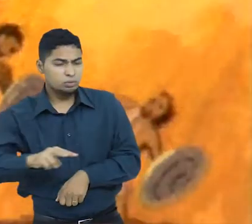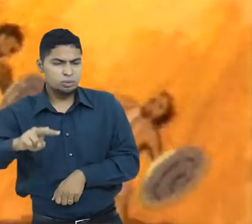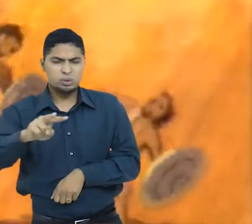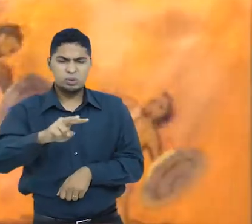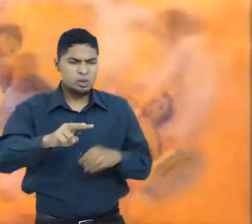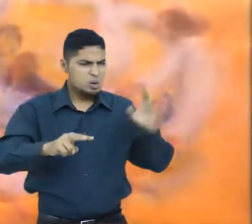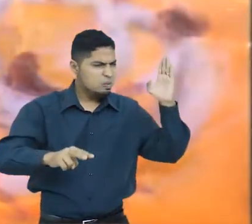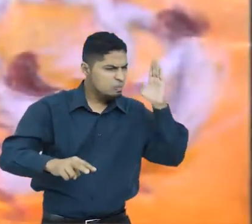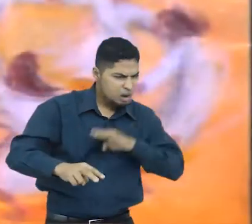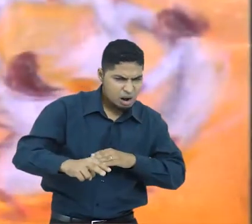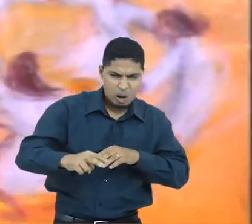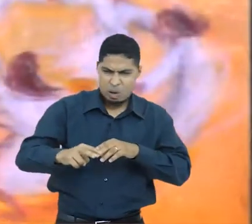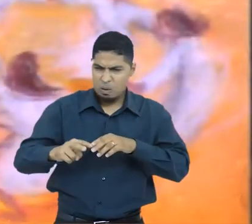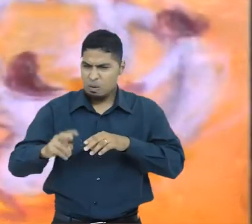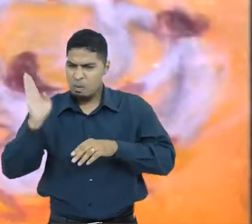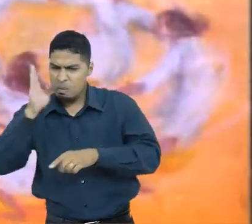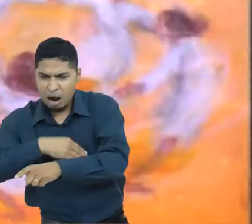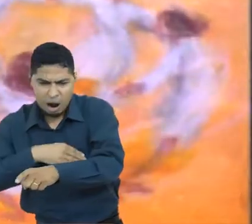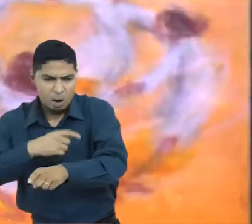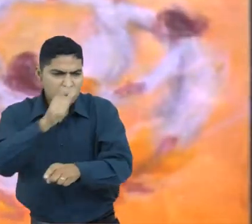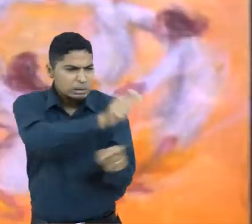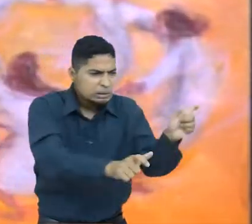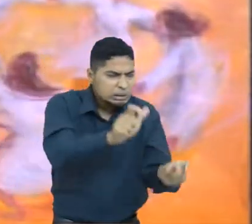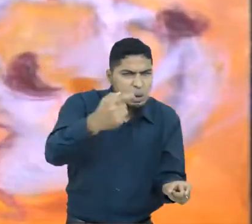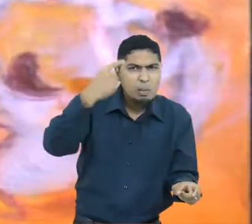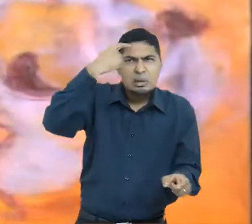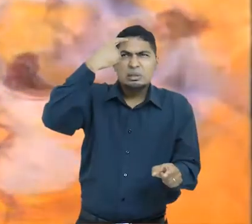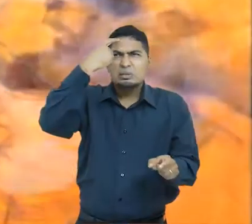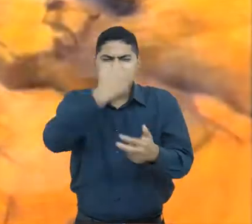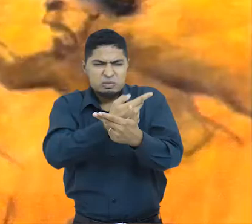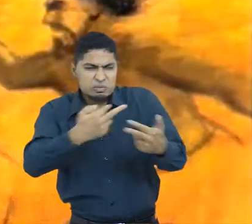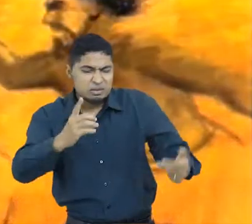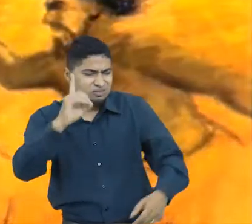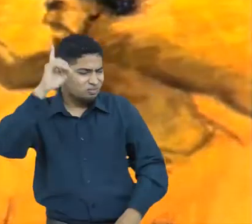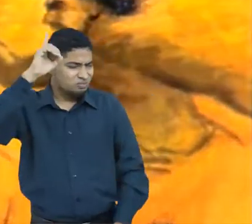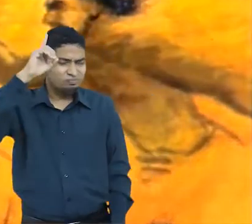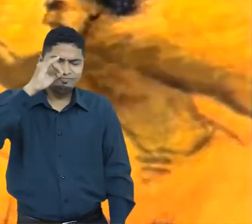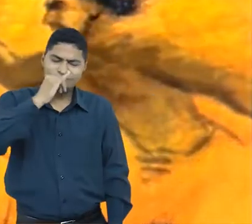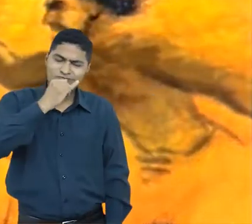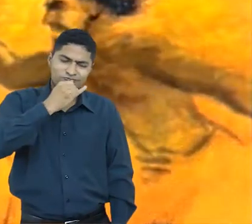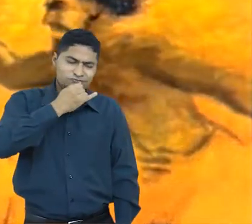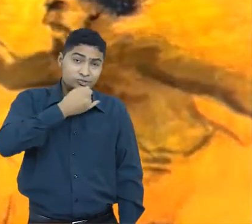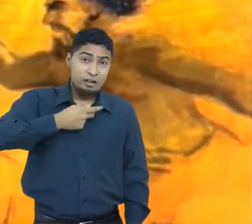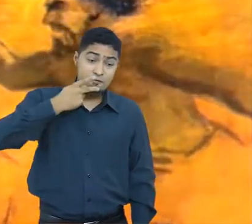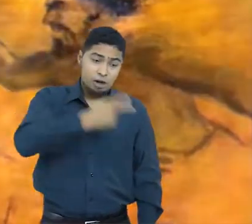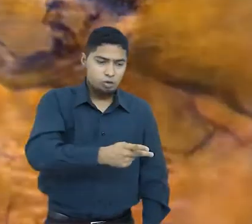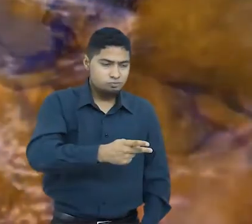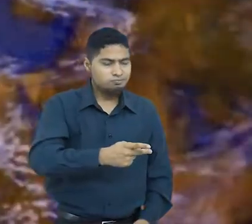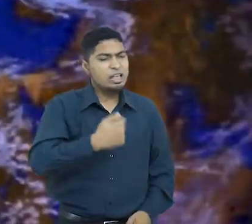todos os lugares, que as pessoas só pensavam em coisas ruins, Deus ficou triste. e disse: Eu mesmo criei a